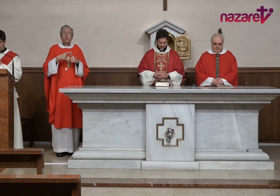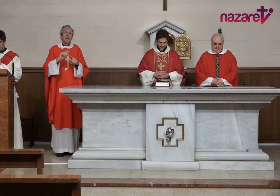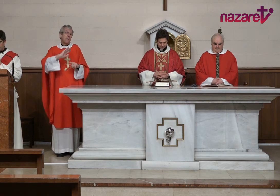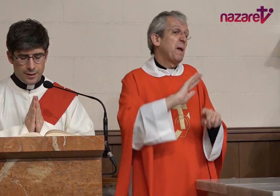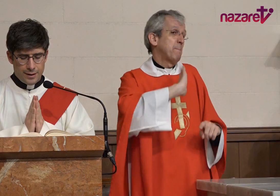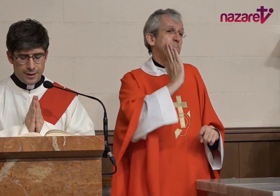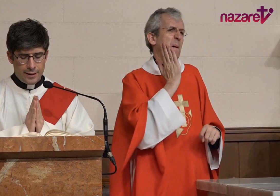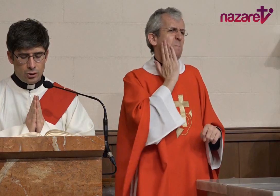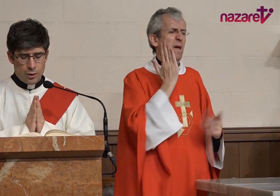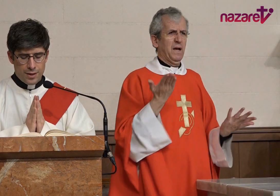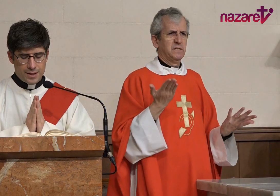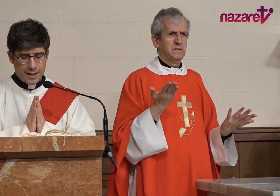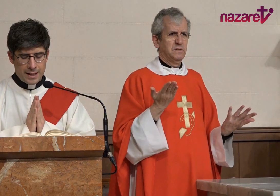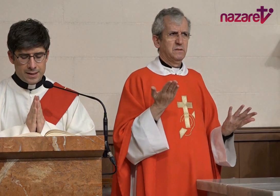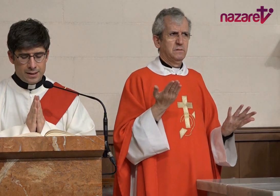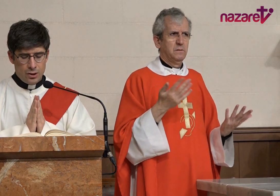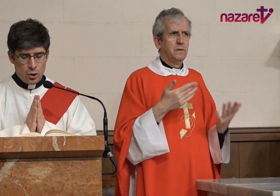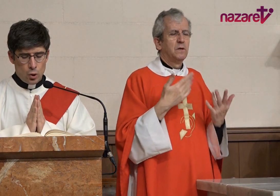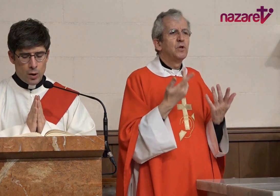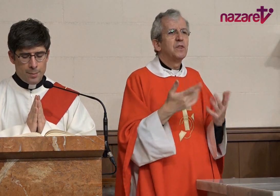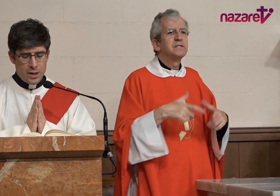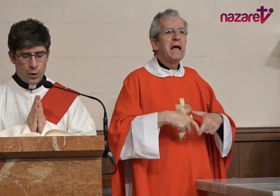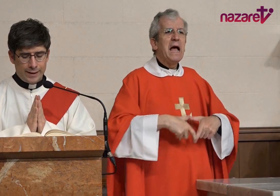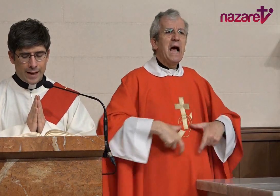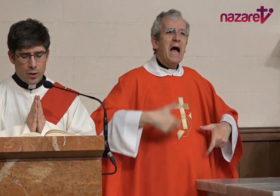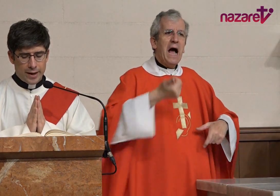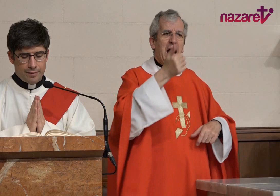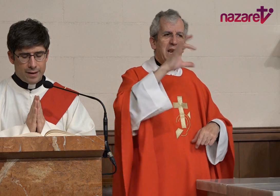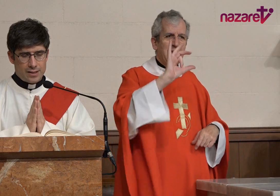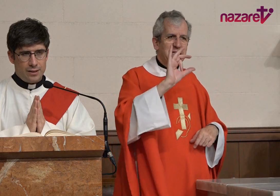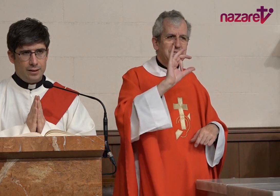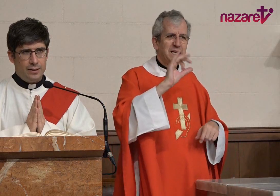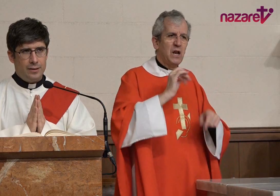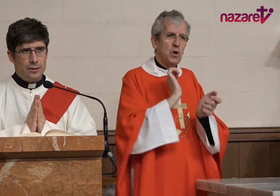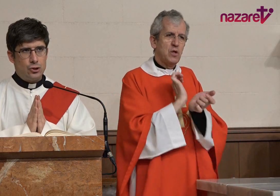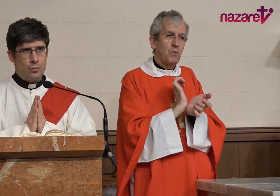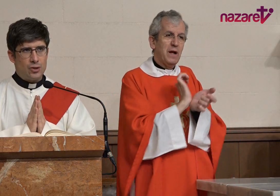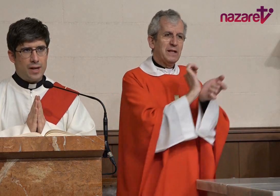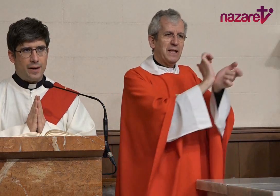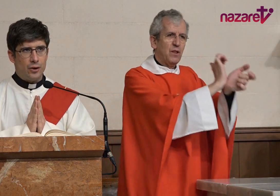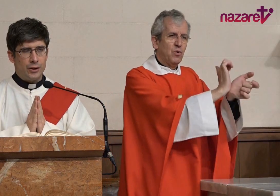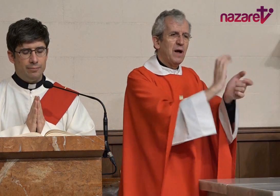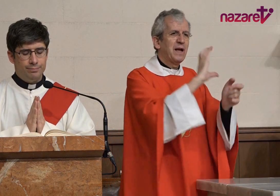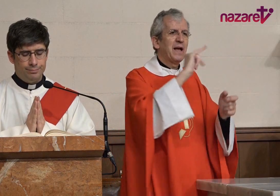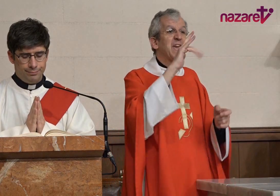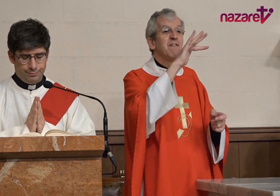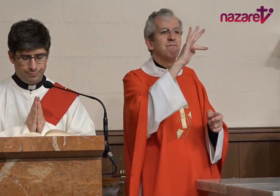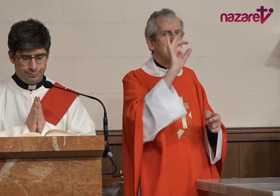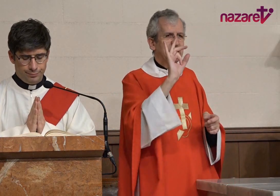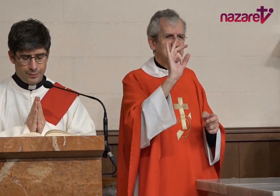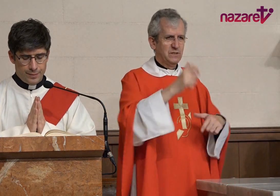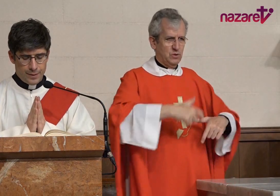pegas? Entonces Anás lo envió atado a Caifás, sumo sacerdote.